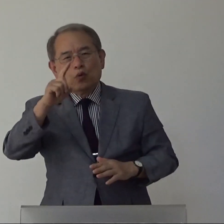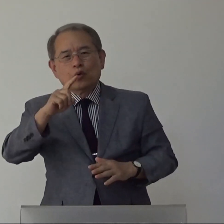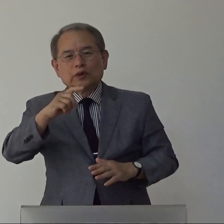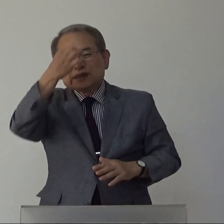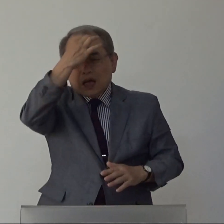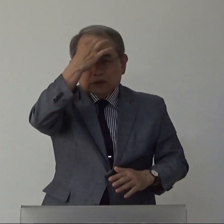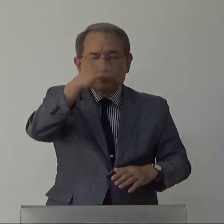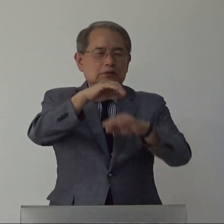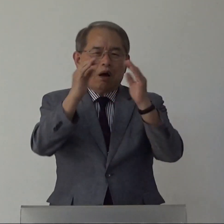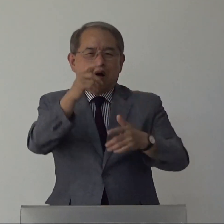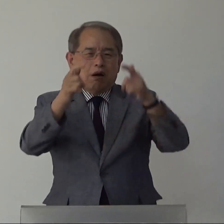이 말씀은